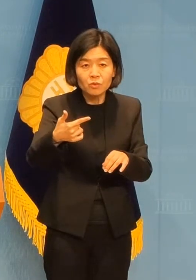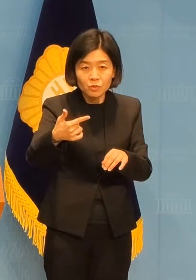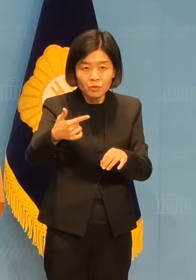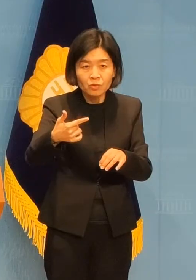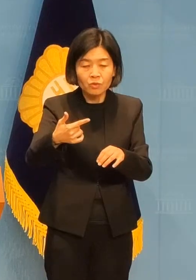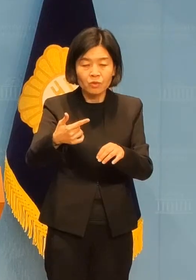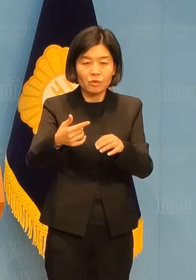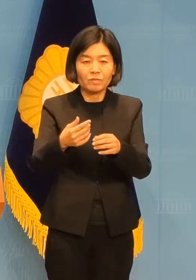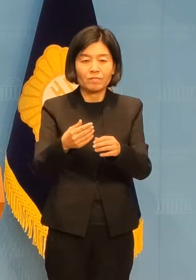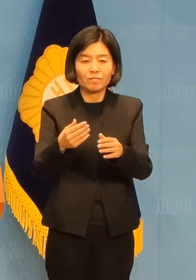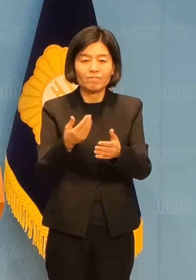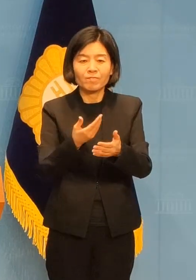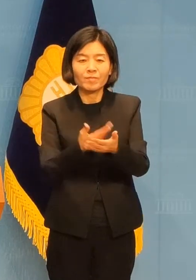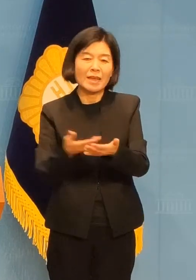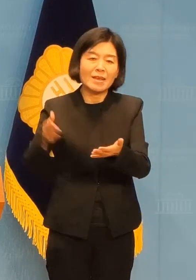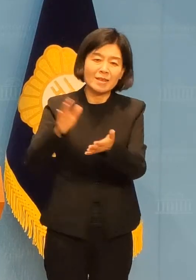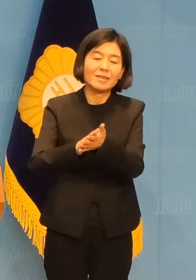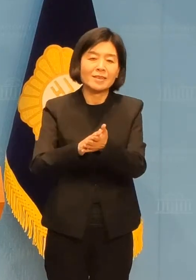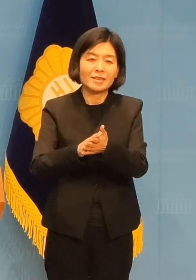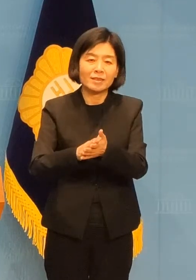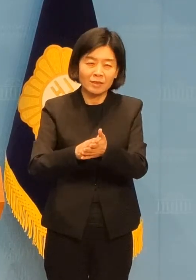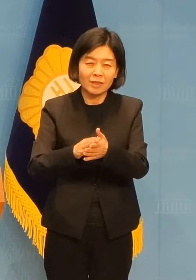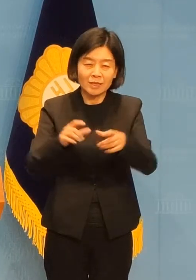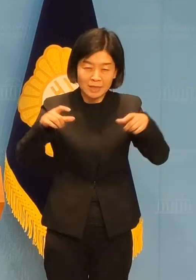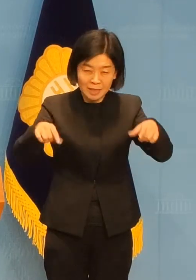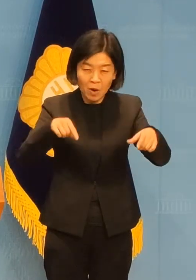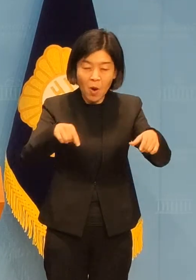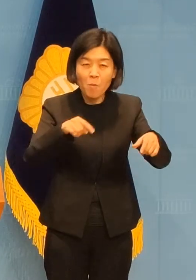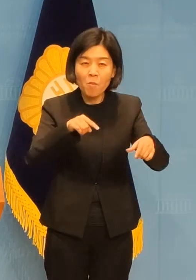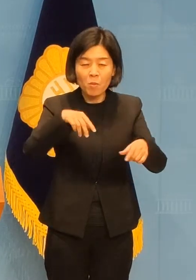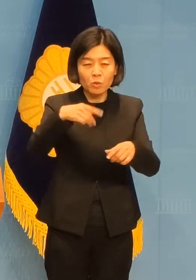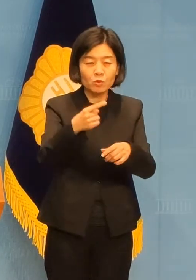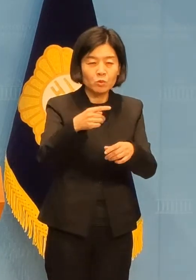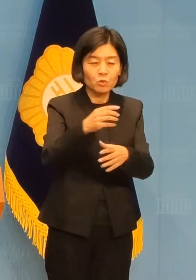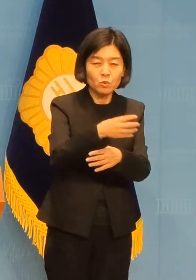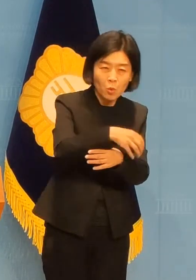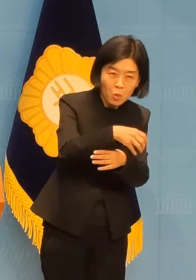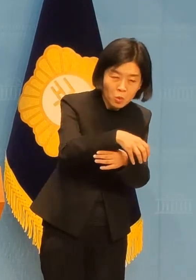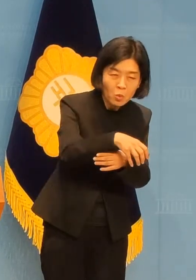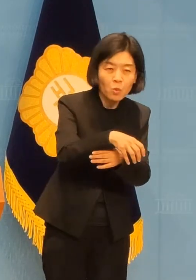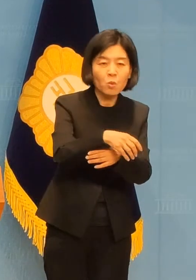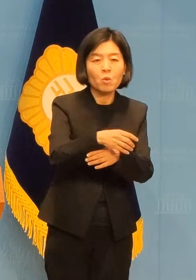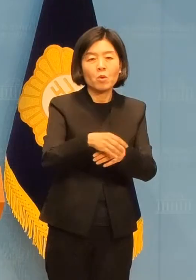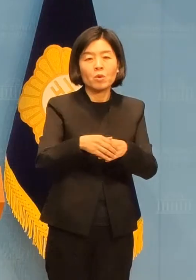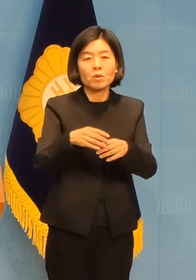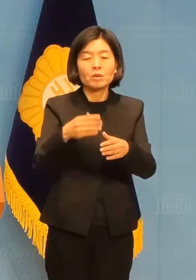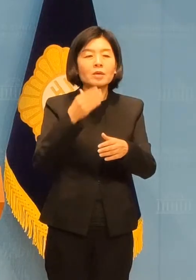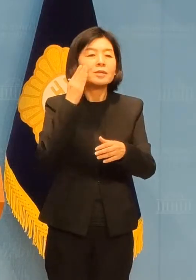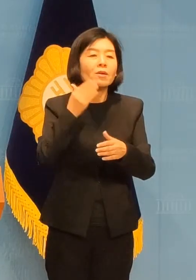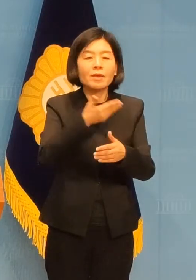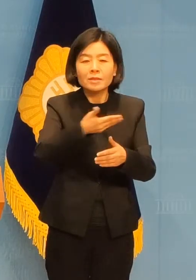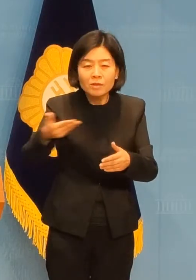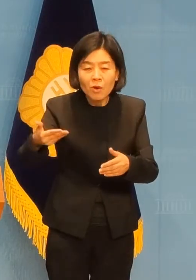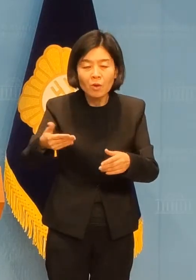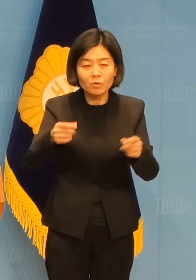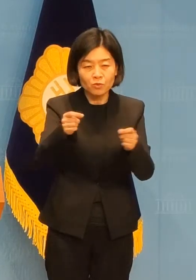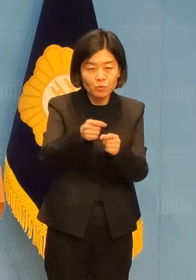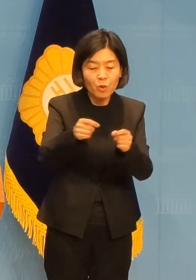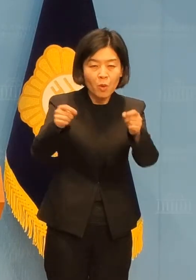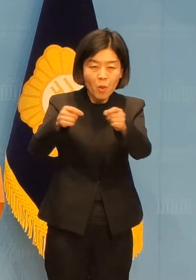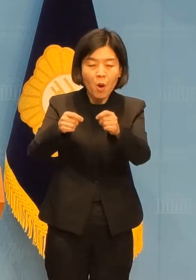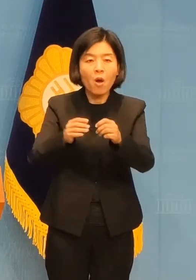재정비 촉진지구 중 세운 4구역의 종로변, 청계천변 건축 한도를 각각